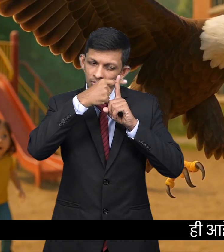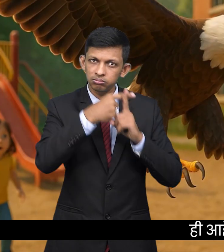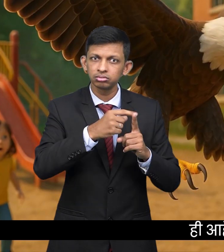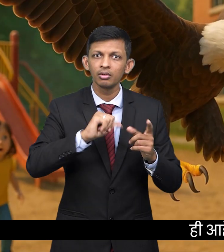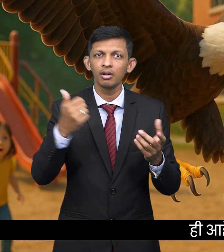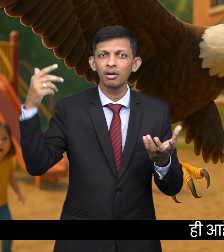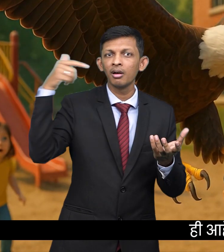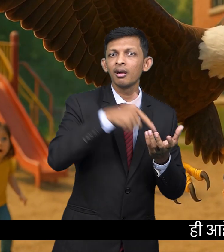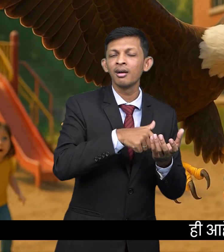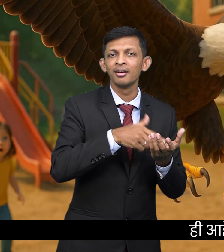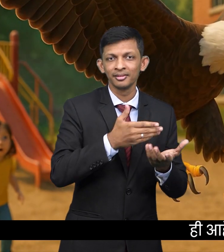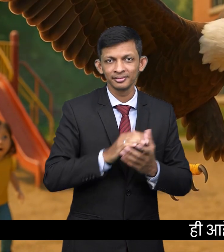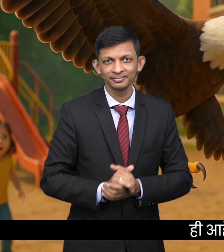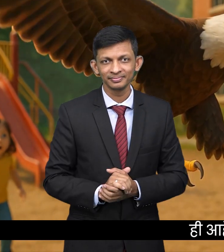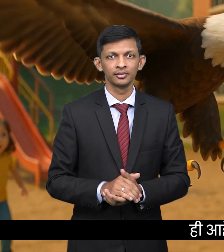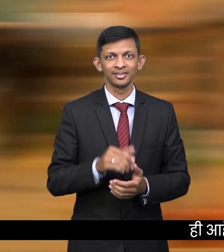तीक्ष्ण दृष्टी.